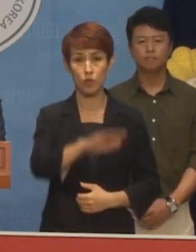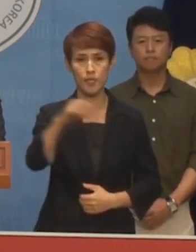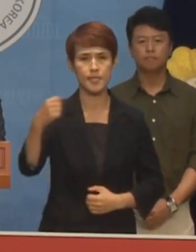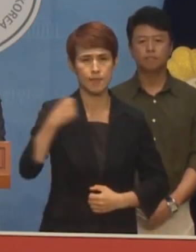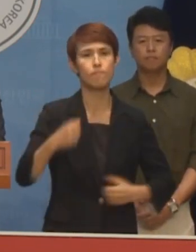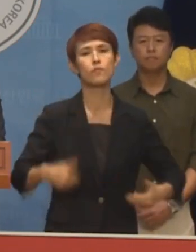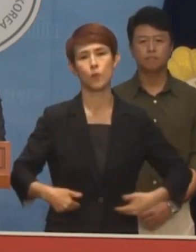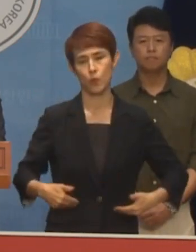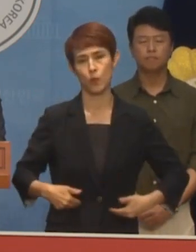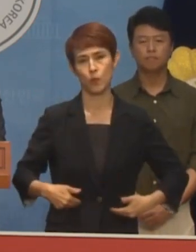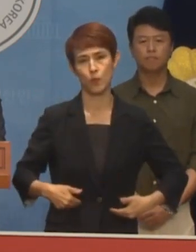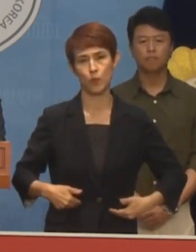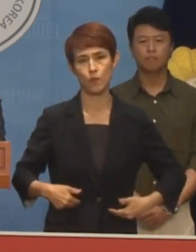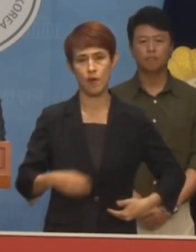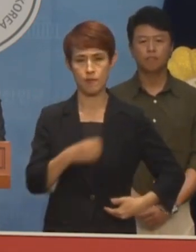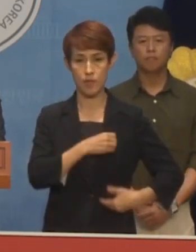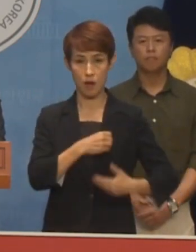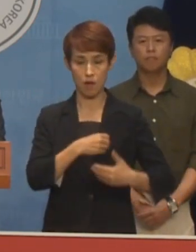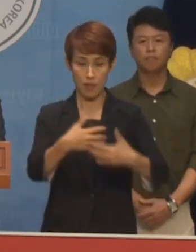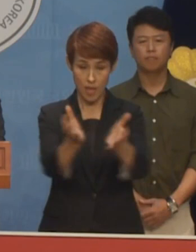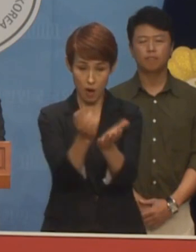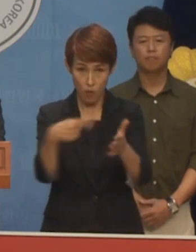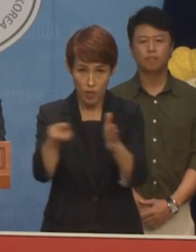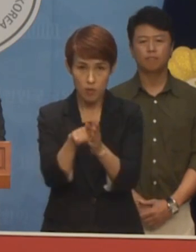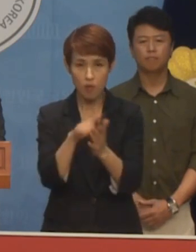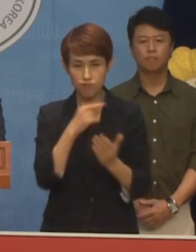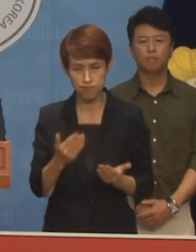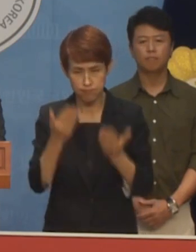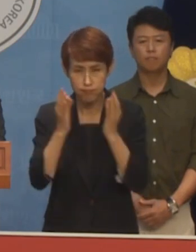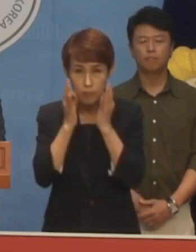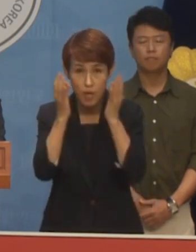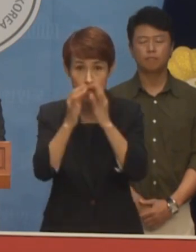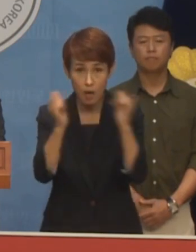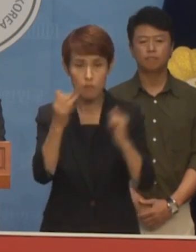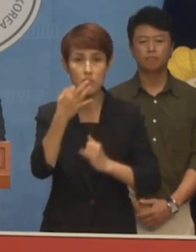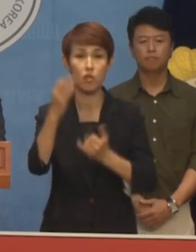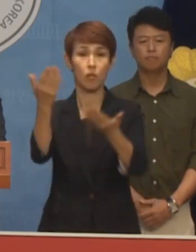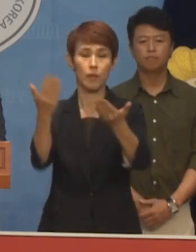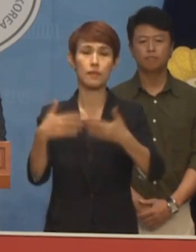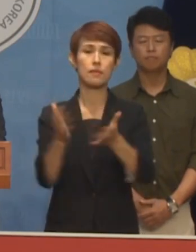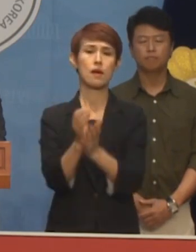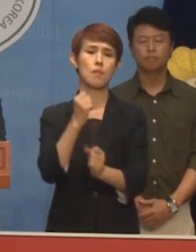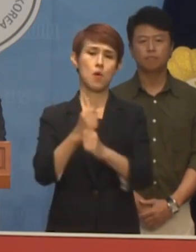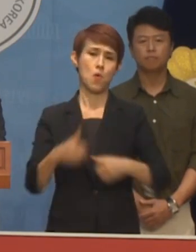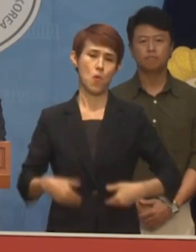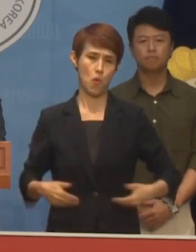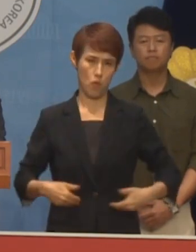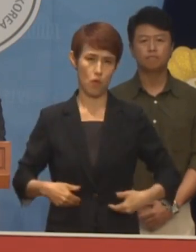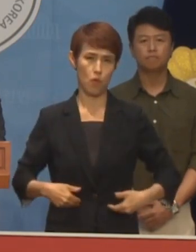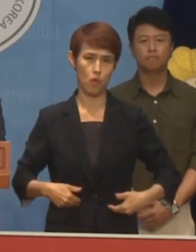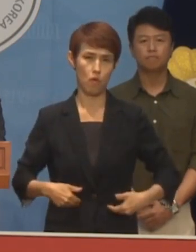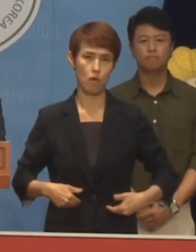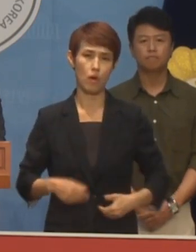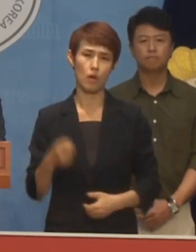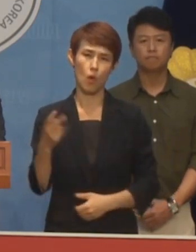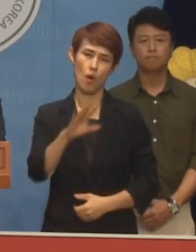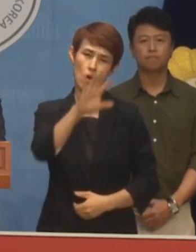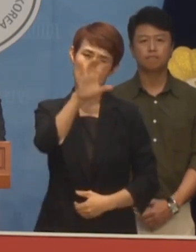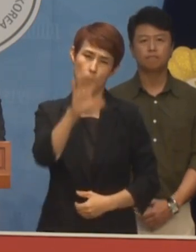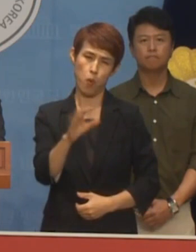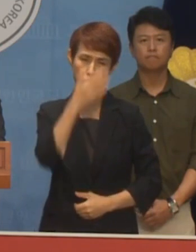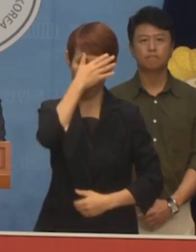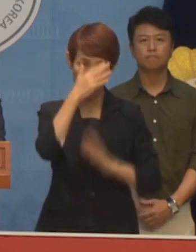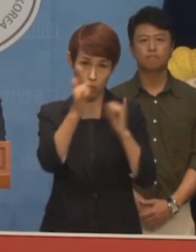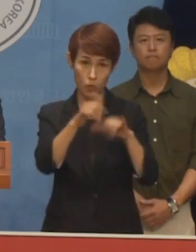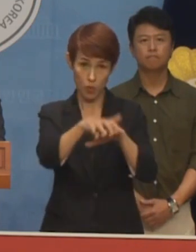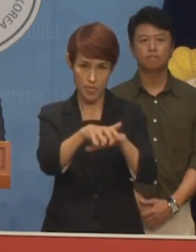합니다. 당을 위해 헌신하고 노력한 사람이 인정받는 당을 만들어야 이 쳇바퀴 돌듯 제자리 걸음인 청년 조직